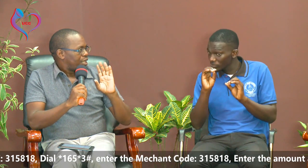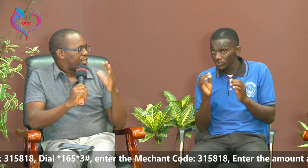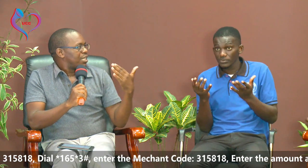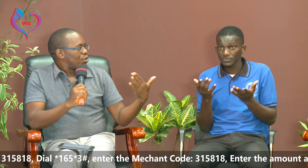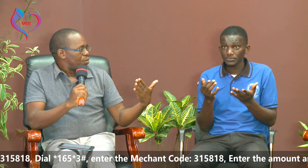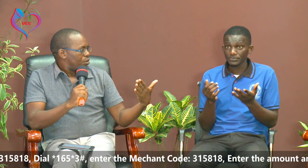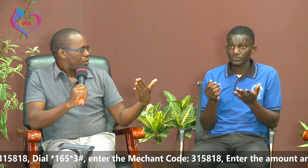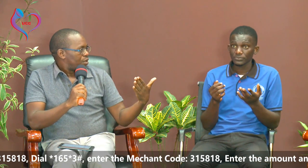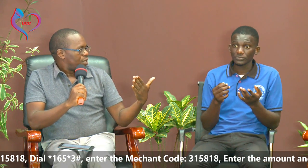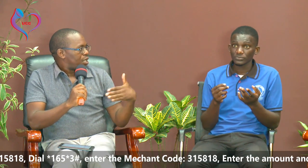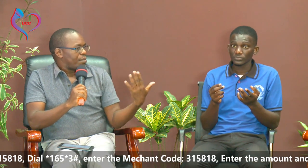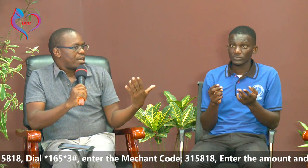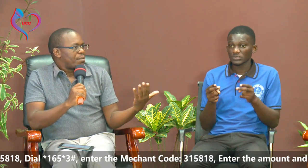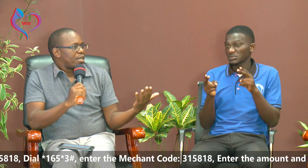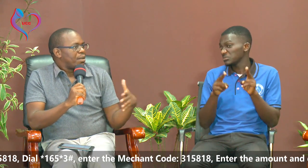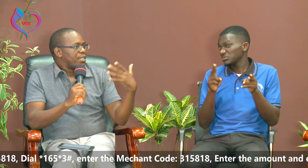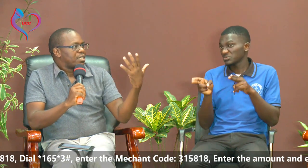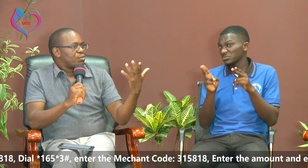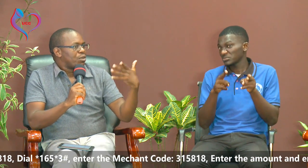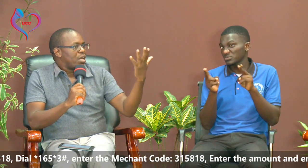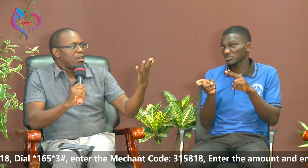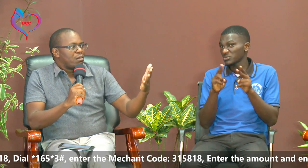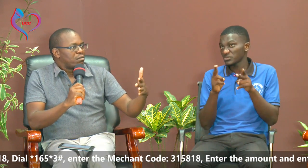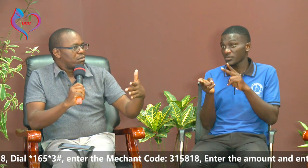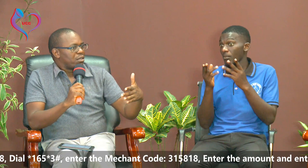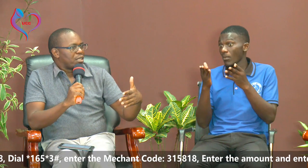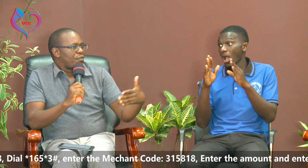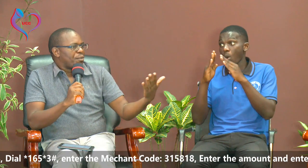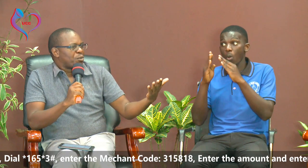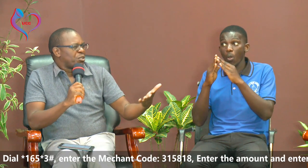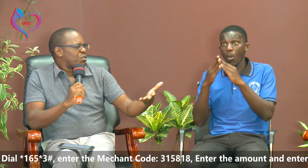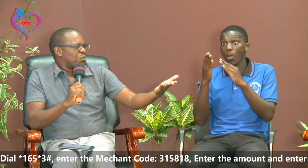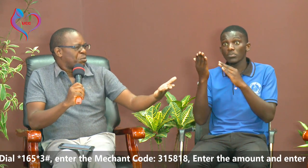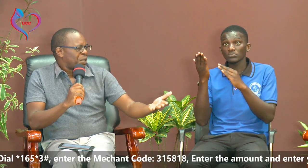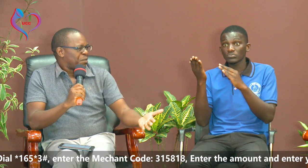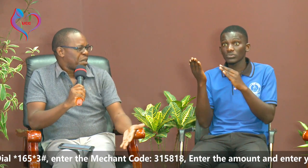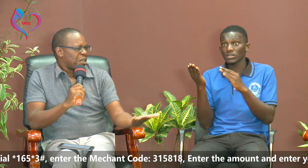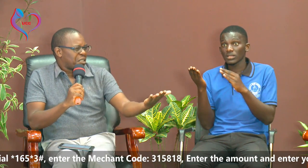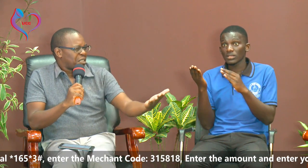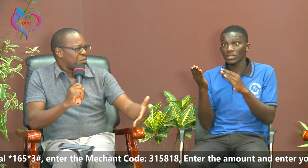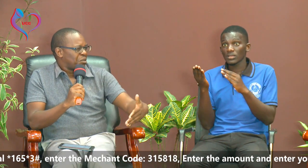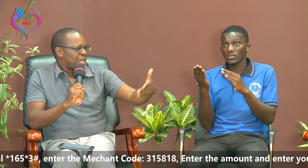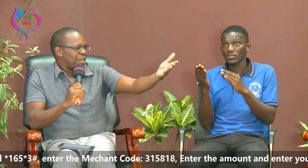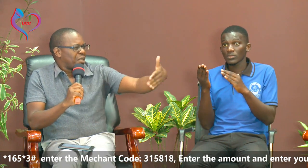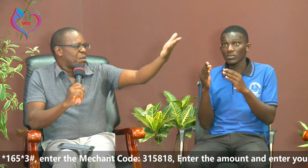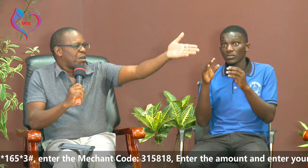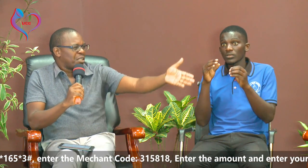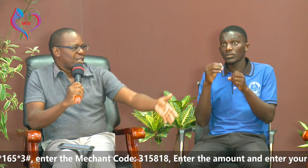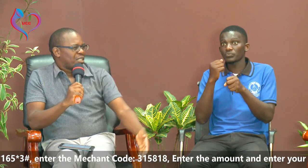it is the normal. Kabaganda banga balenzi bonna ikafo kujja nti omuganda nga yazadde mu mukyala neighbor wali it